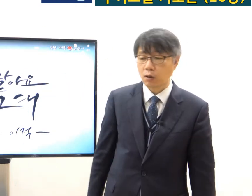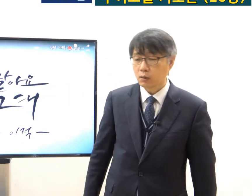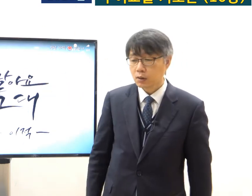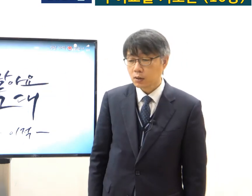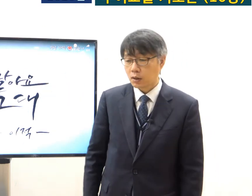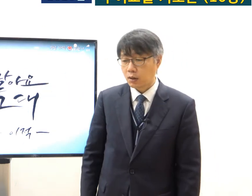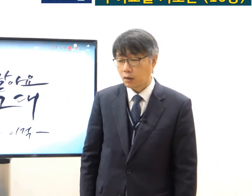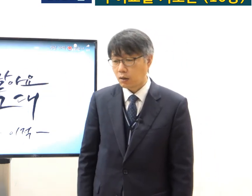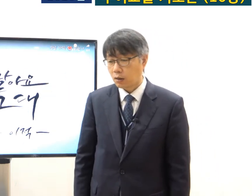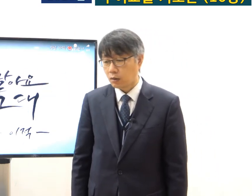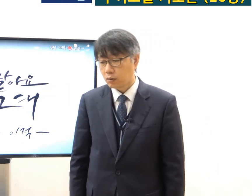하고요.